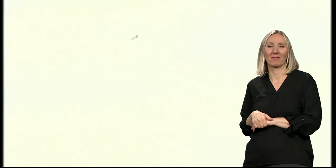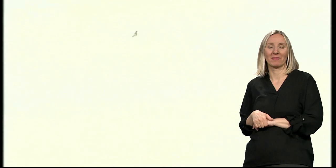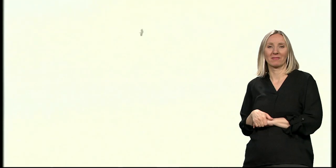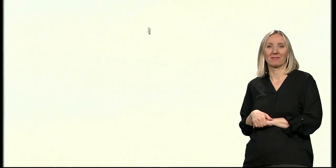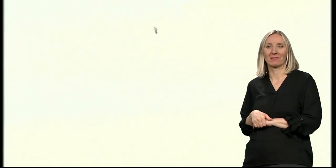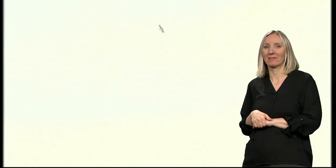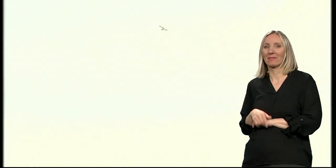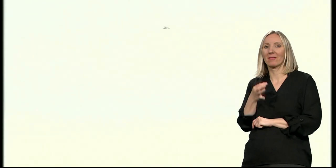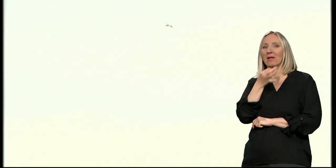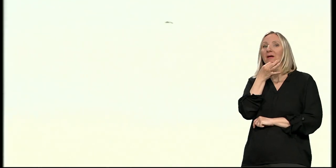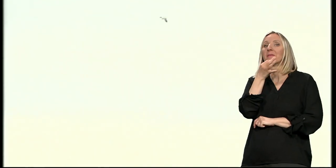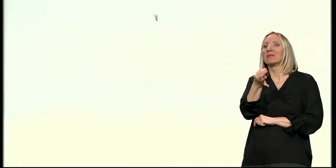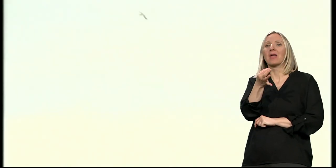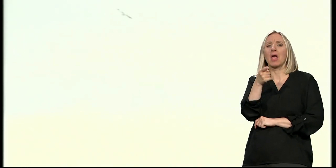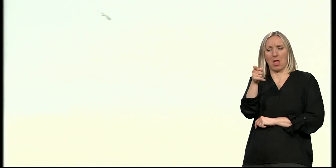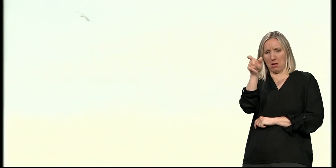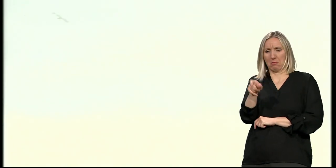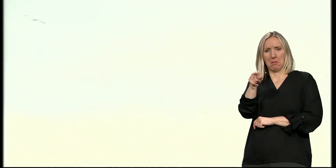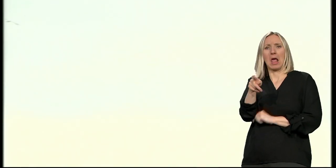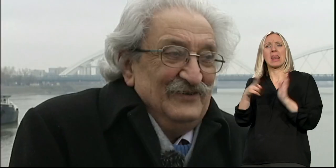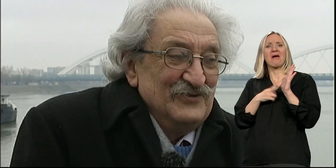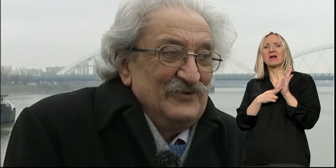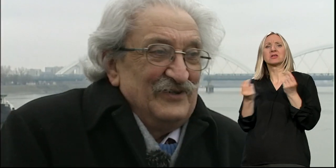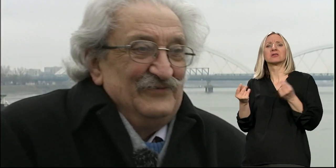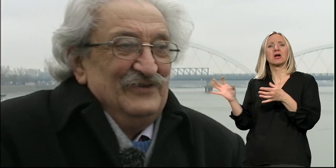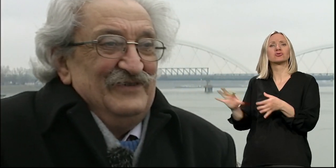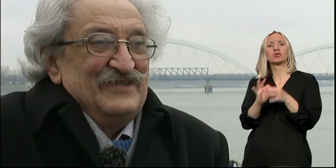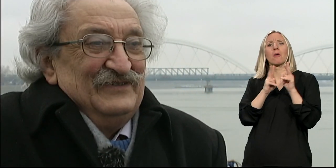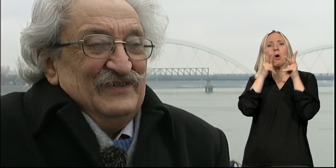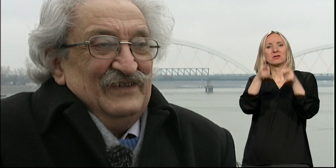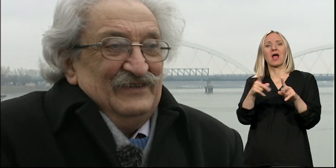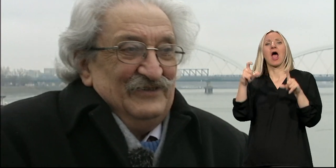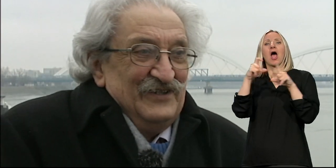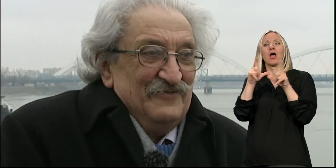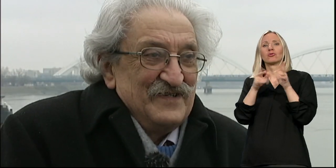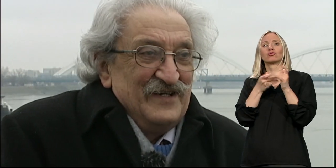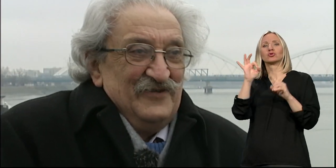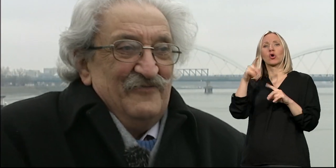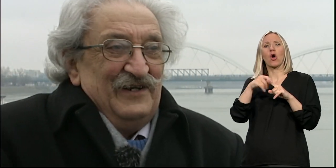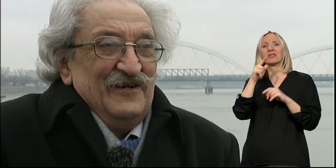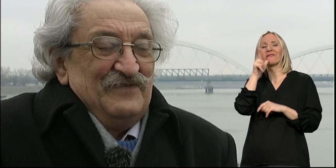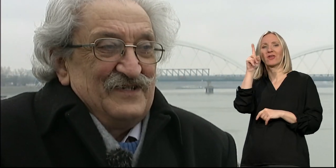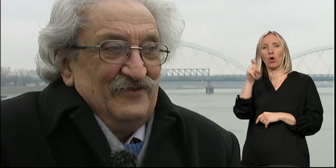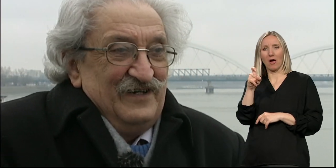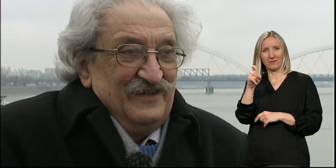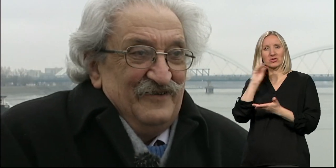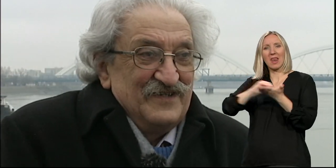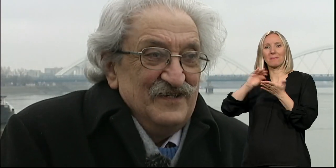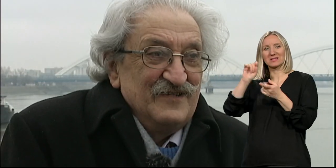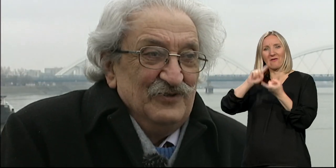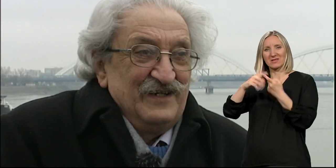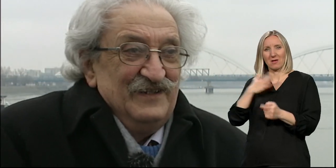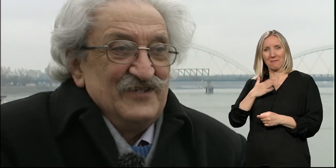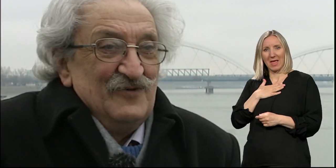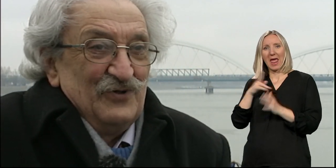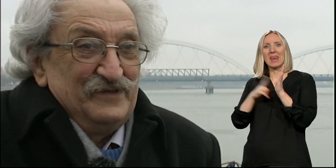Šta jednog Nevesinca vezuje toliko za Mostar? Duško Trifunović u jednom eseju o meni napisao, kar je